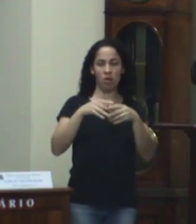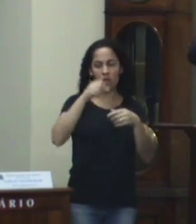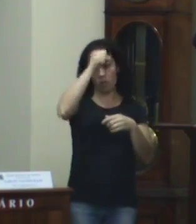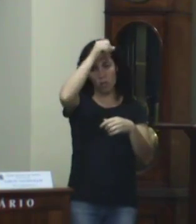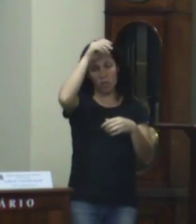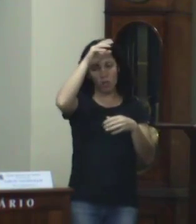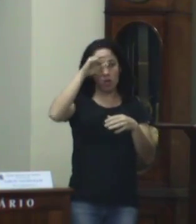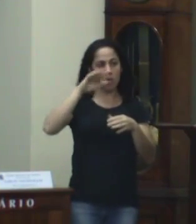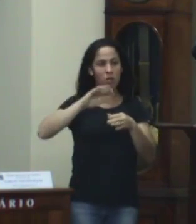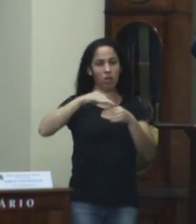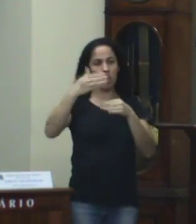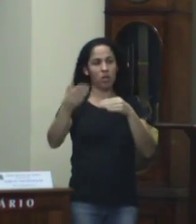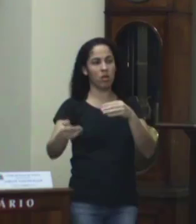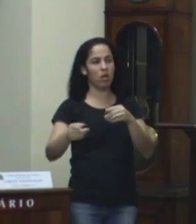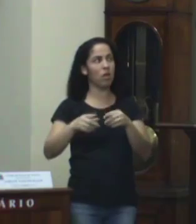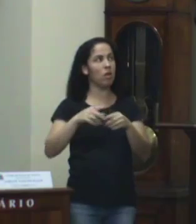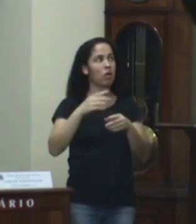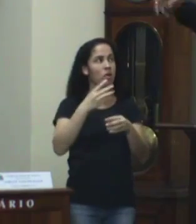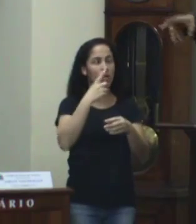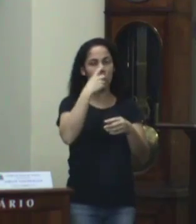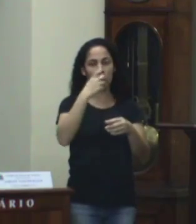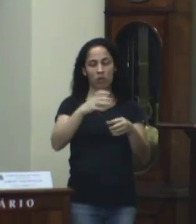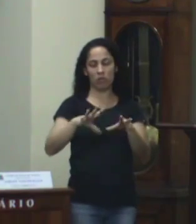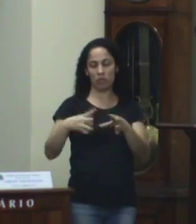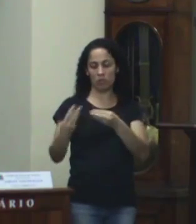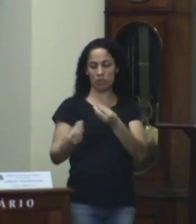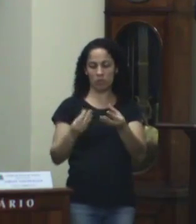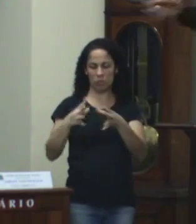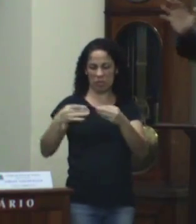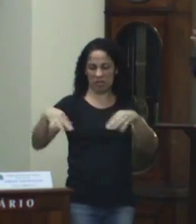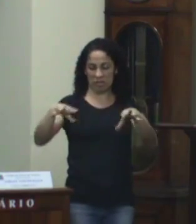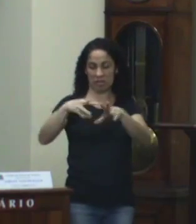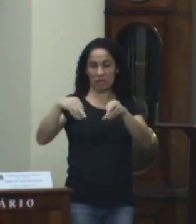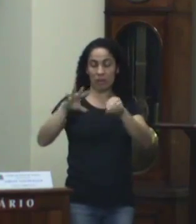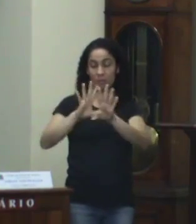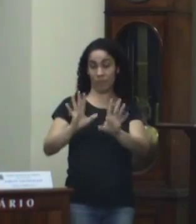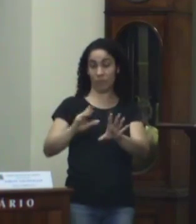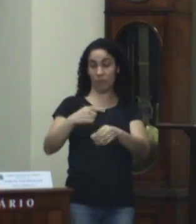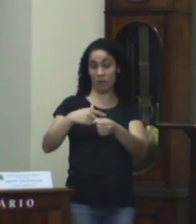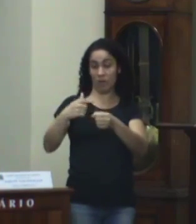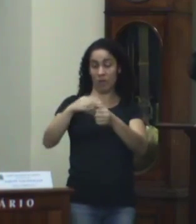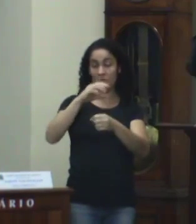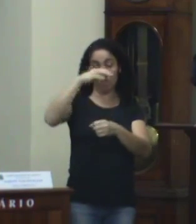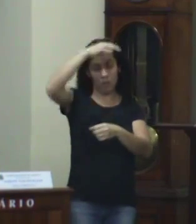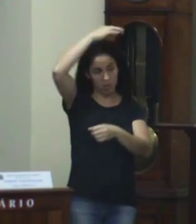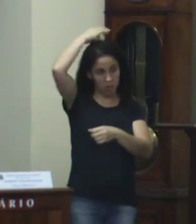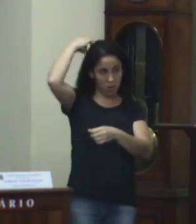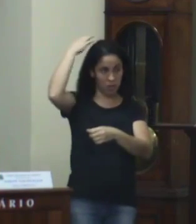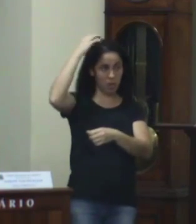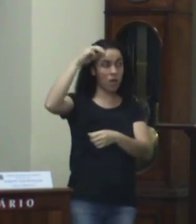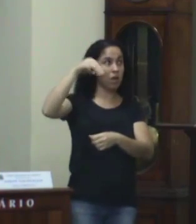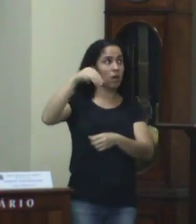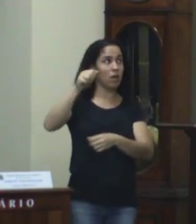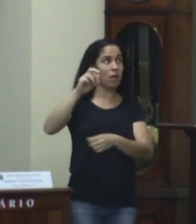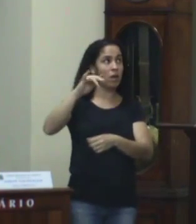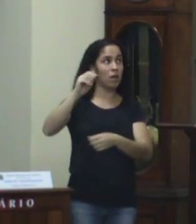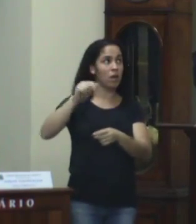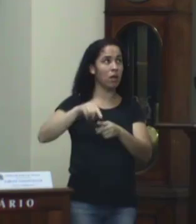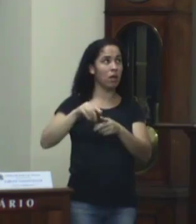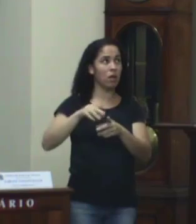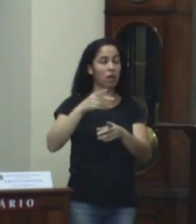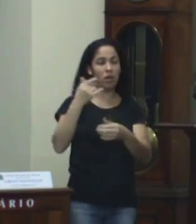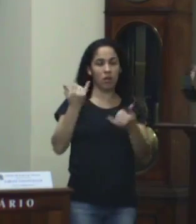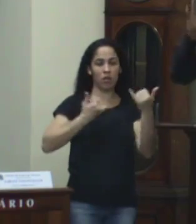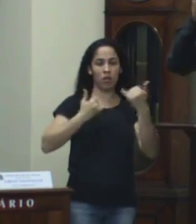Maria. Era um caminhão da prefeitura, eles jogaram um monte de escória, um monte de lixo lá no bairro de Santa Maria. A Selma, que é moradora, ela